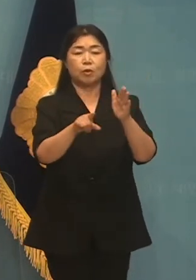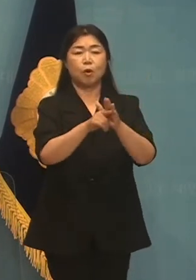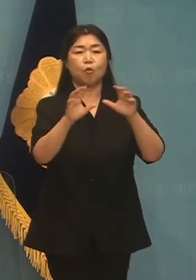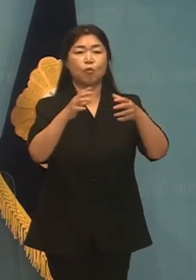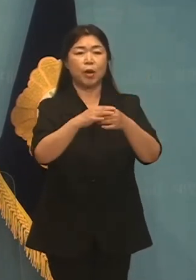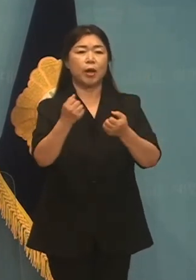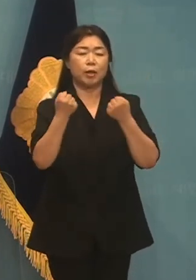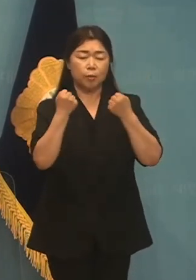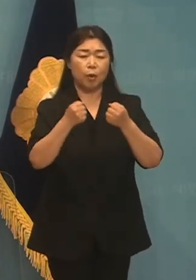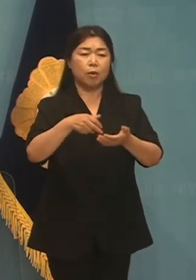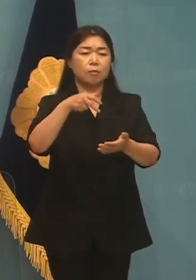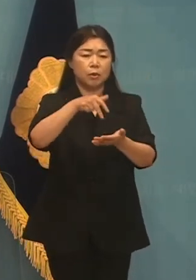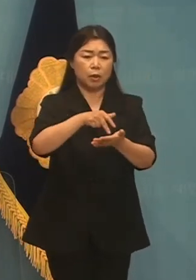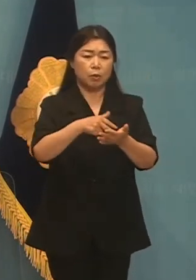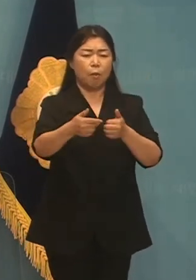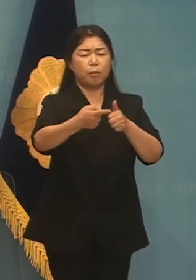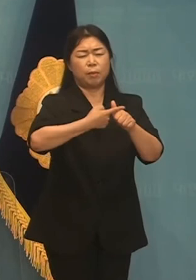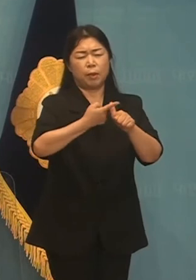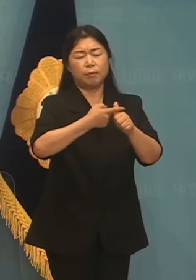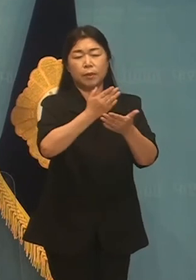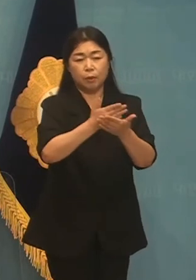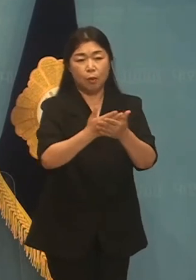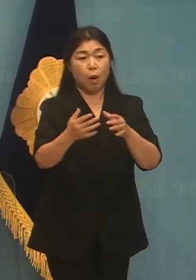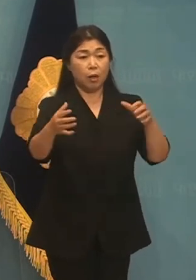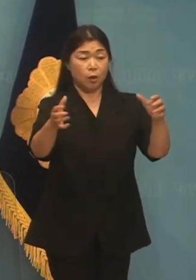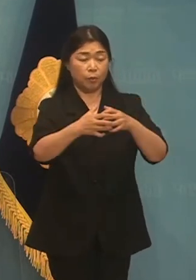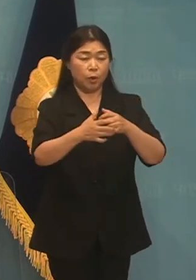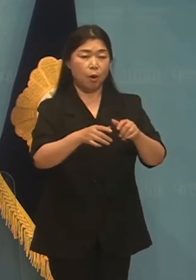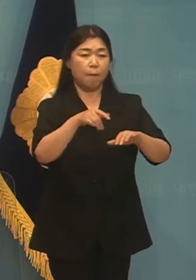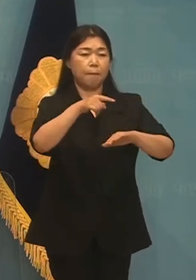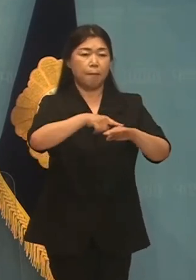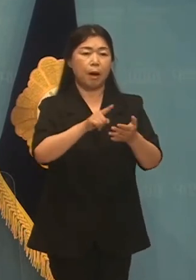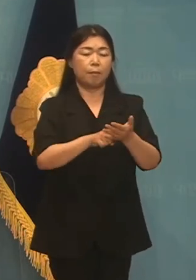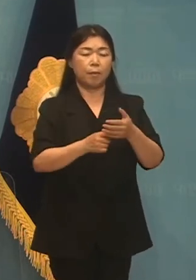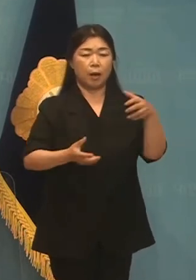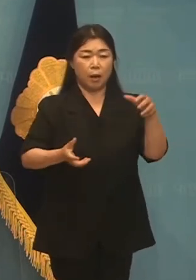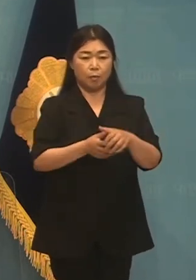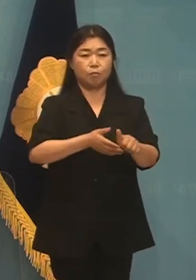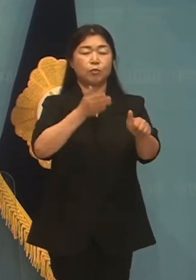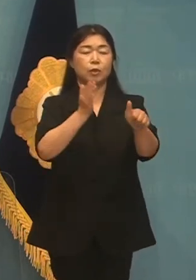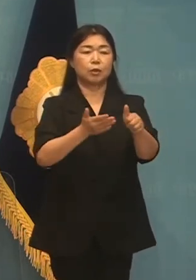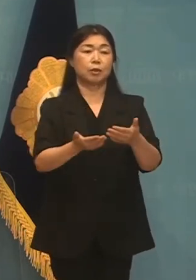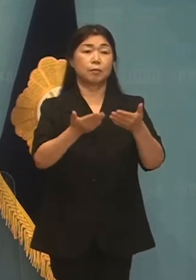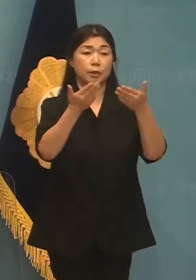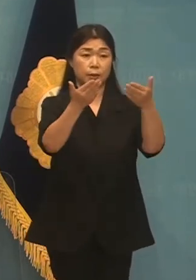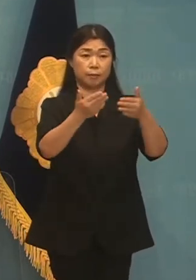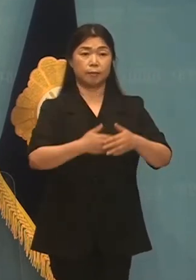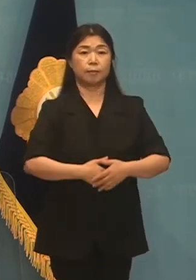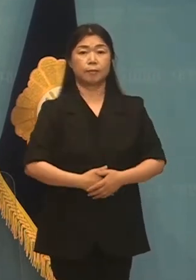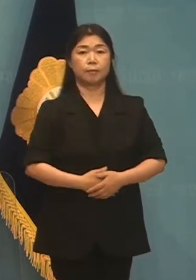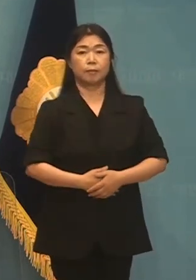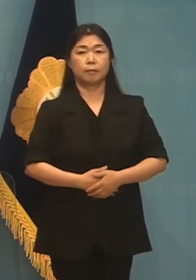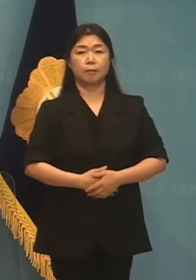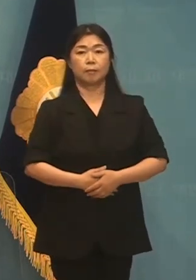국민의힘도 비판 대신 협력의 목소리를 내주실 것을 요청드립니다.